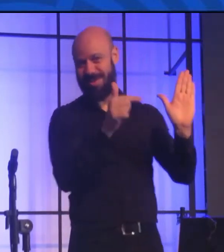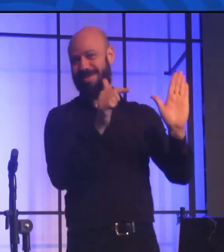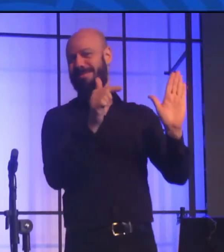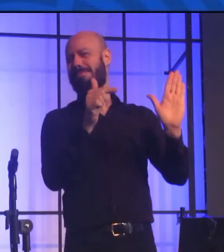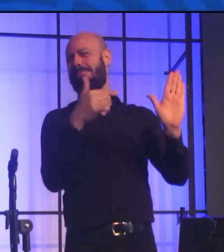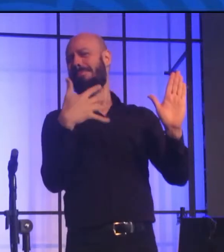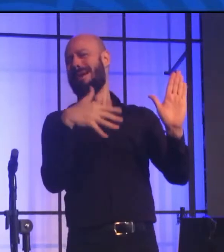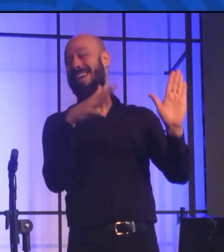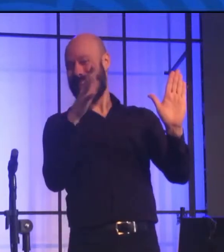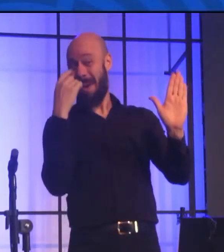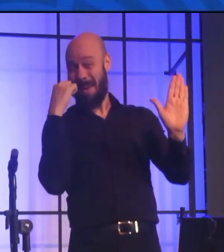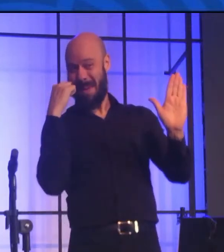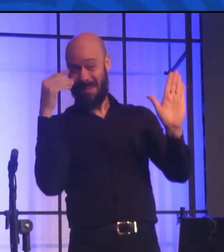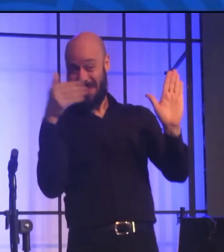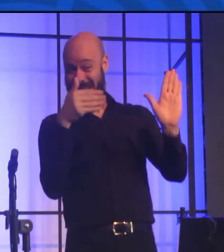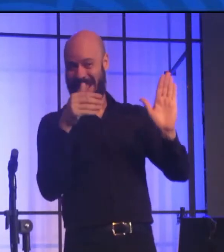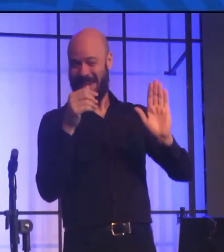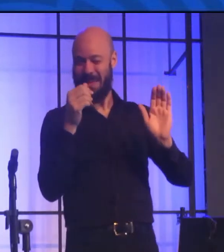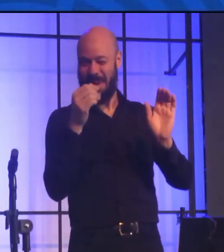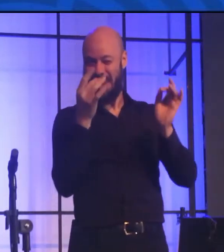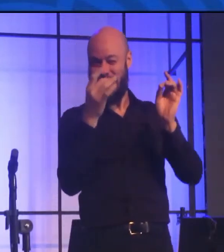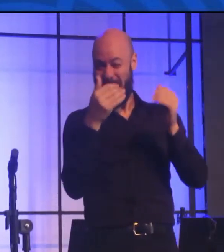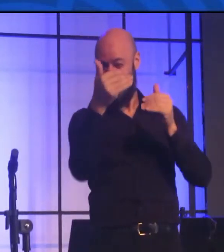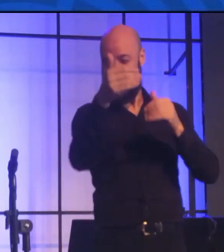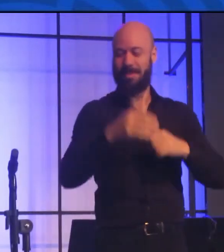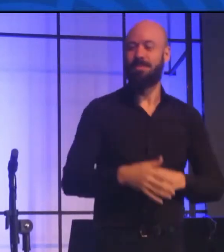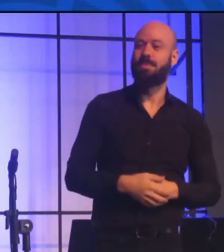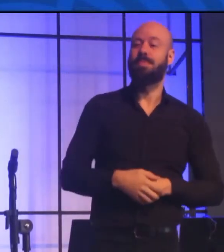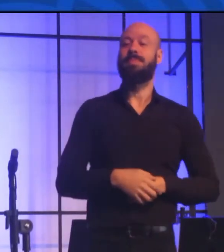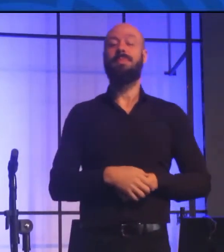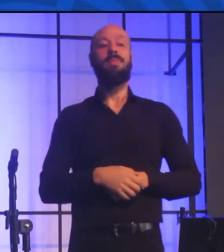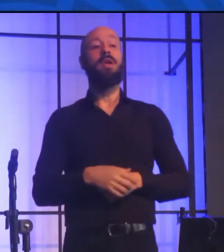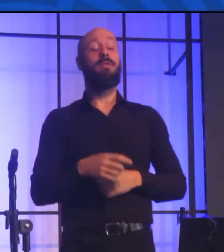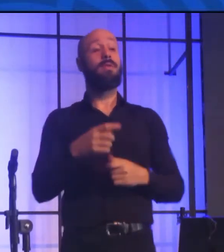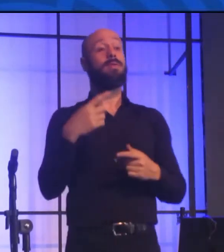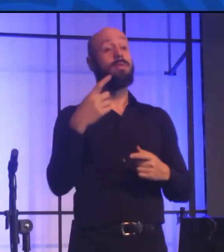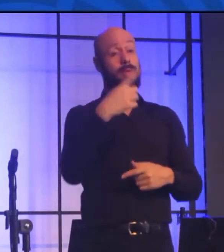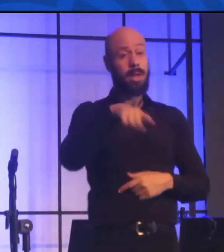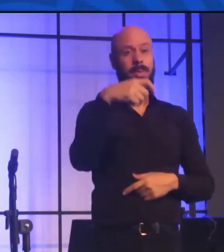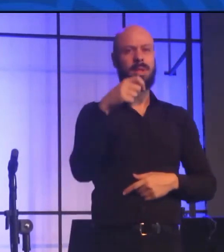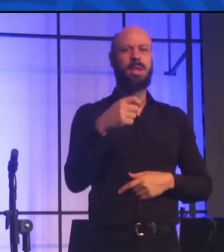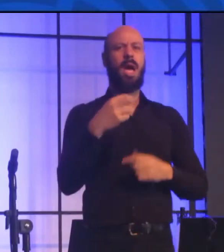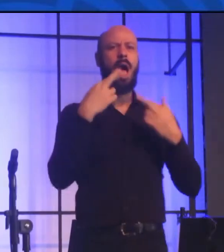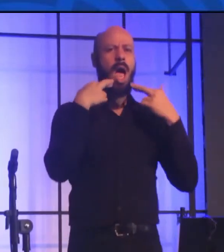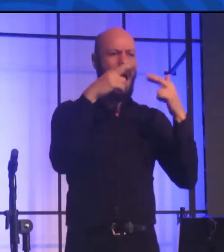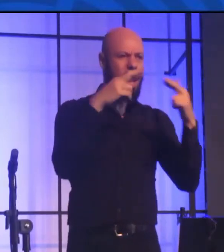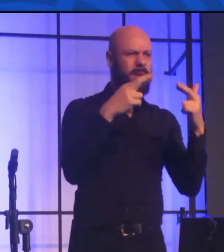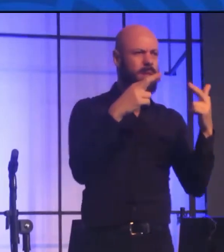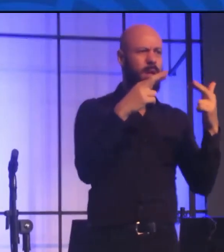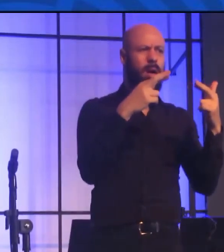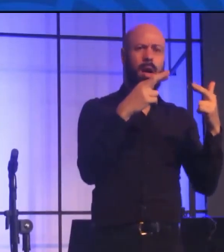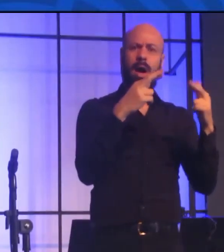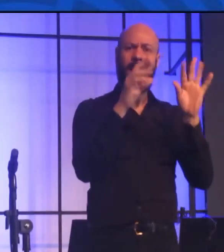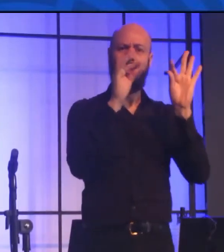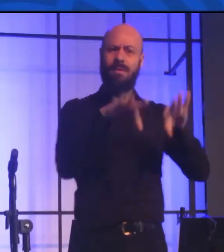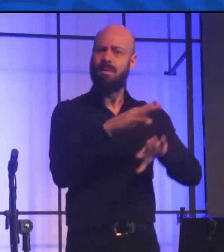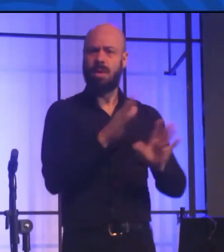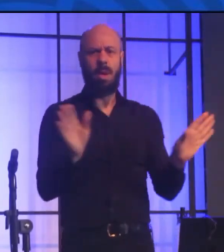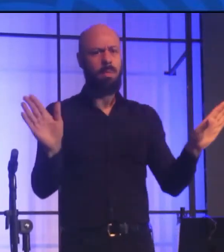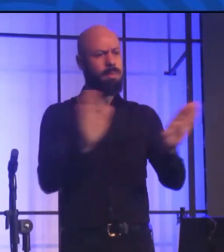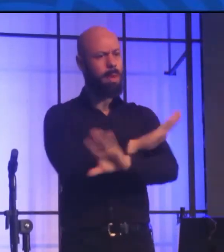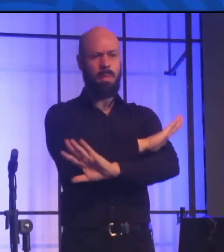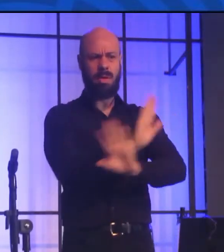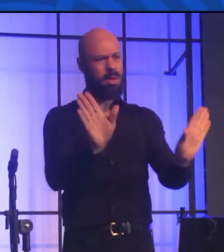estágio da reclamação é o estágio que você precisa passar para mudar, para melhorar, para crescer,